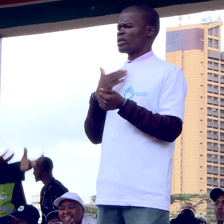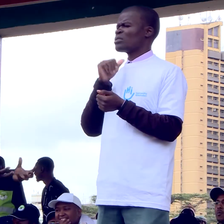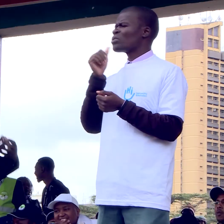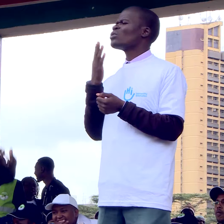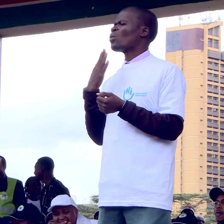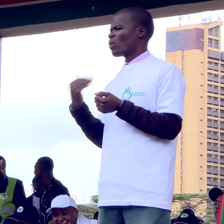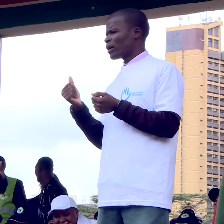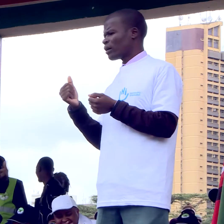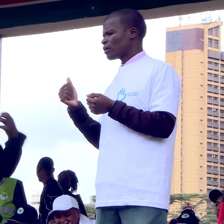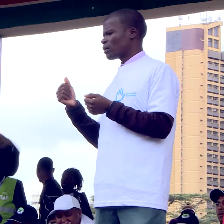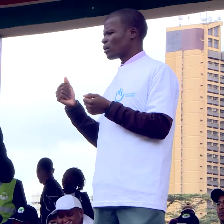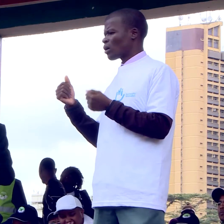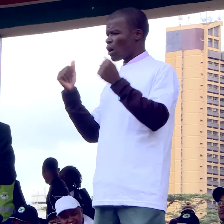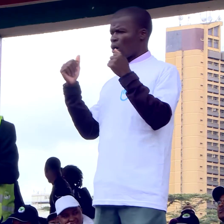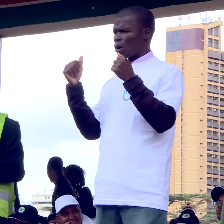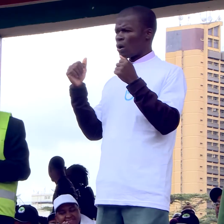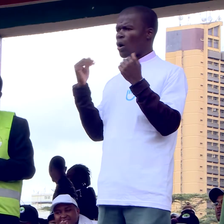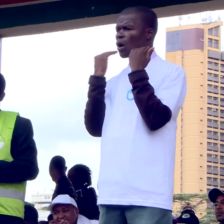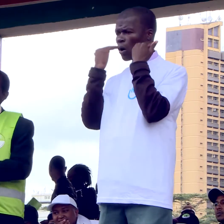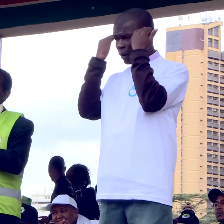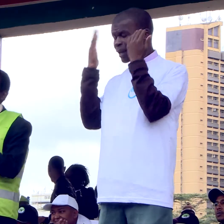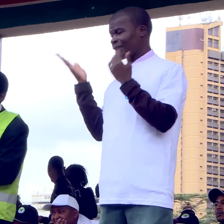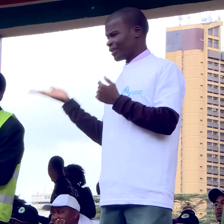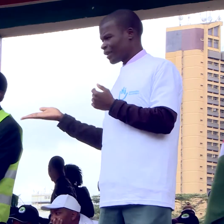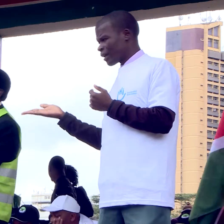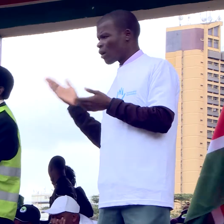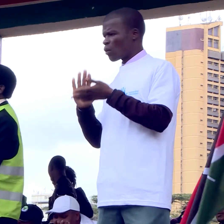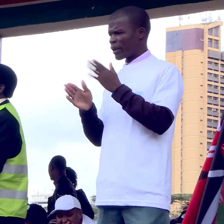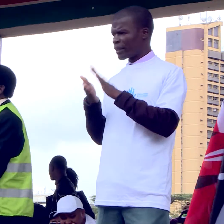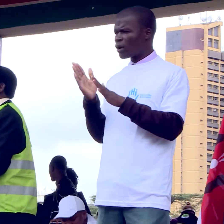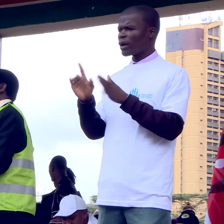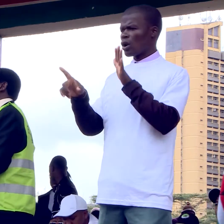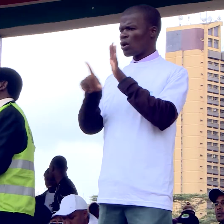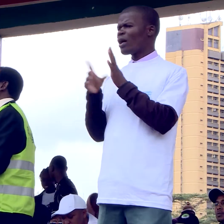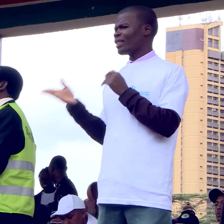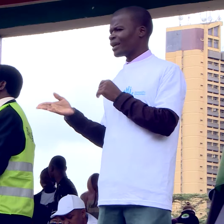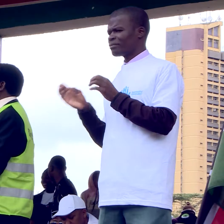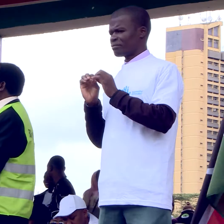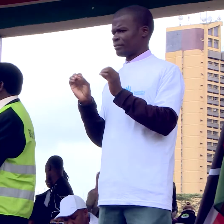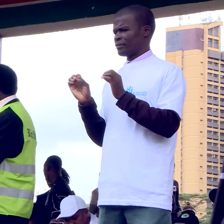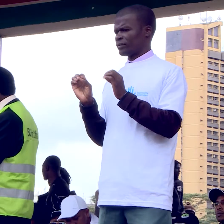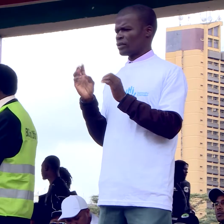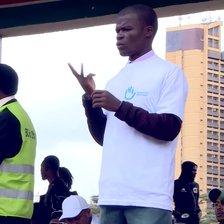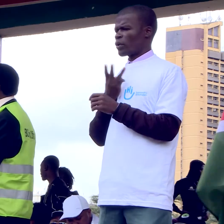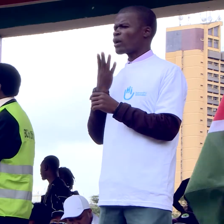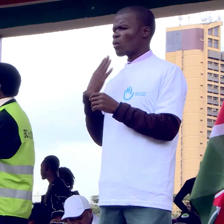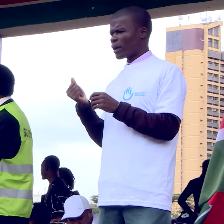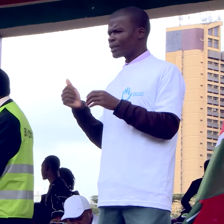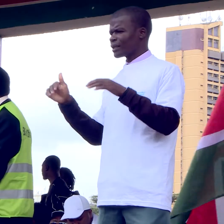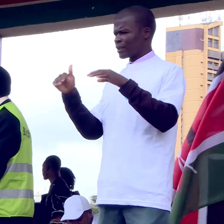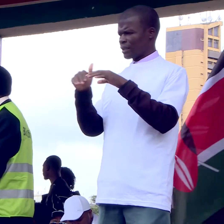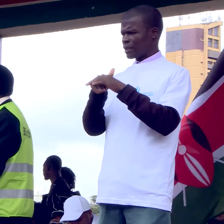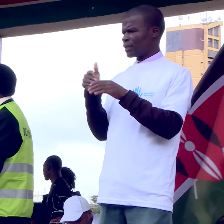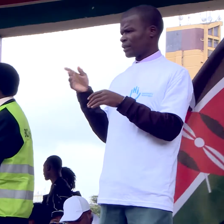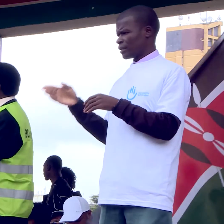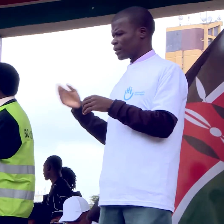ili sheria ziliwekwa bila kutuhusisha. Kwa hivyo ninaomba vile tumewaandikia barua ya kwamba tuhusishwe katika hii